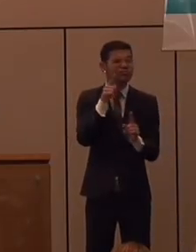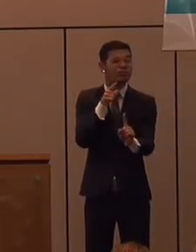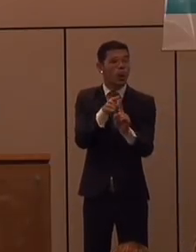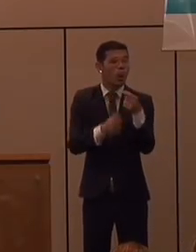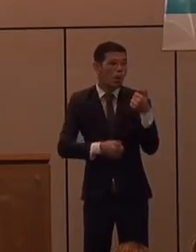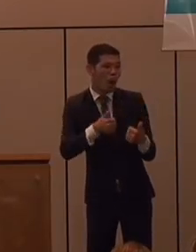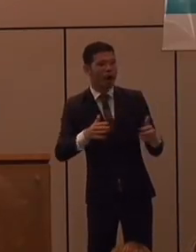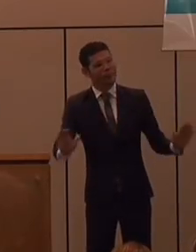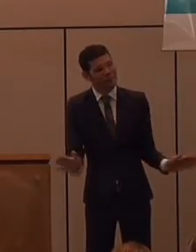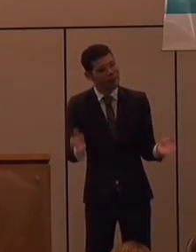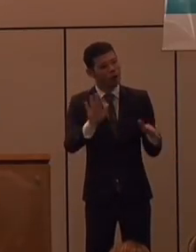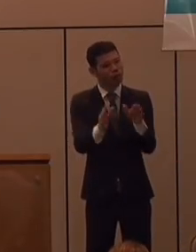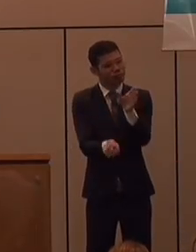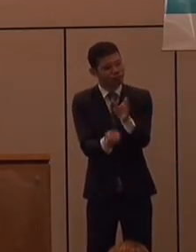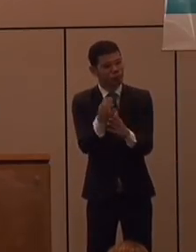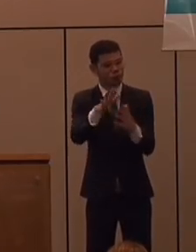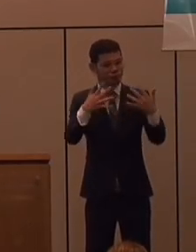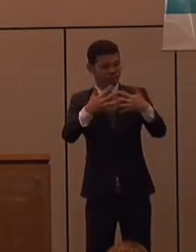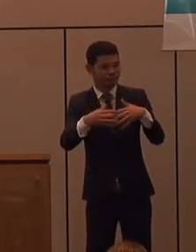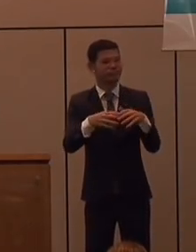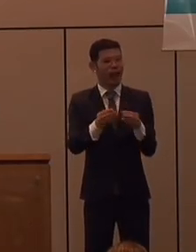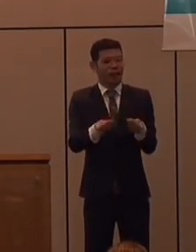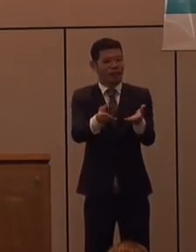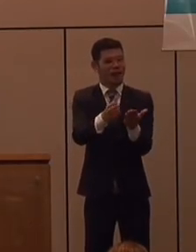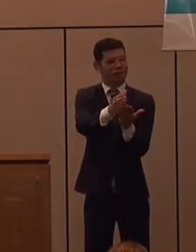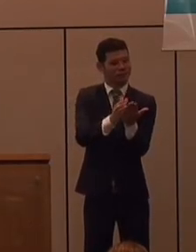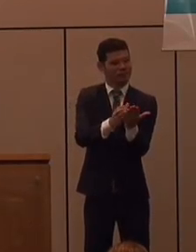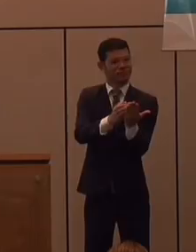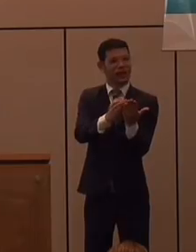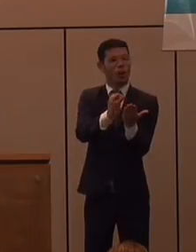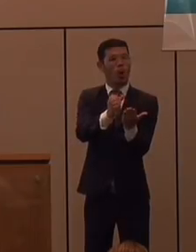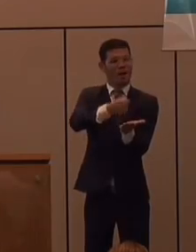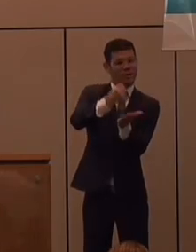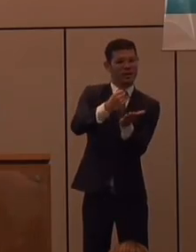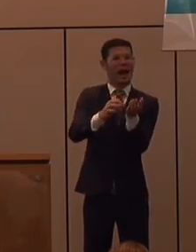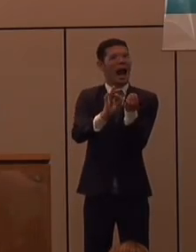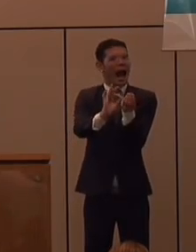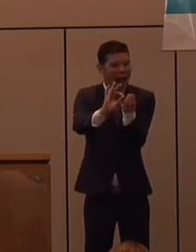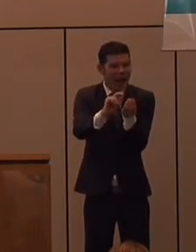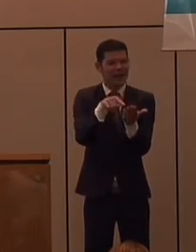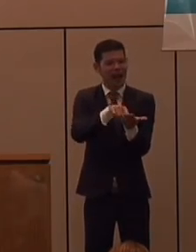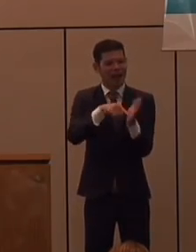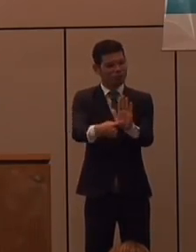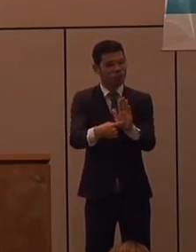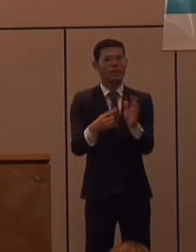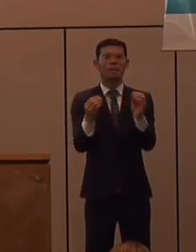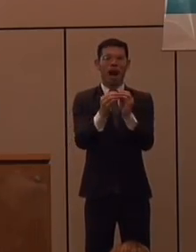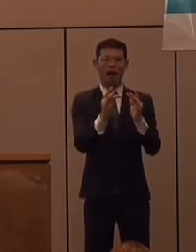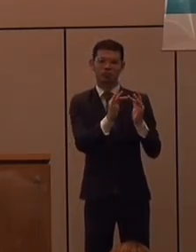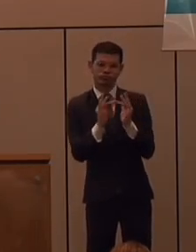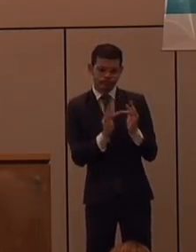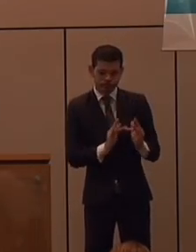compañías que tengan certificaciones de calidad que estén a tono digamos con las necesidades y requerimientos